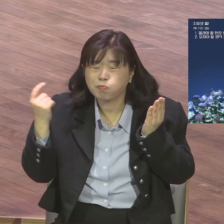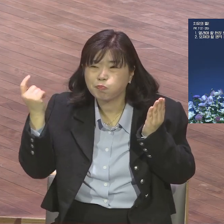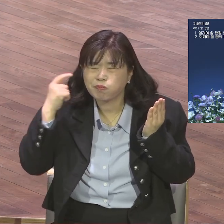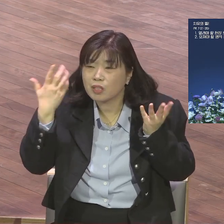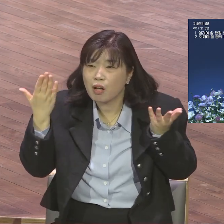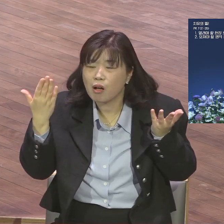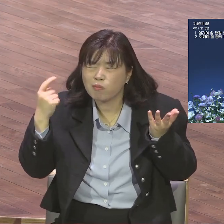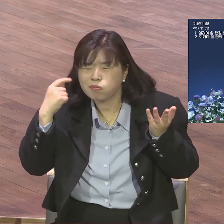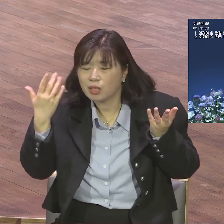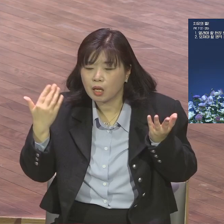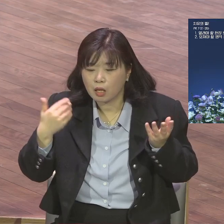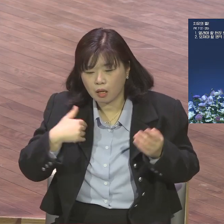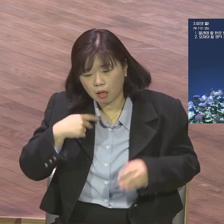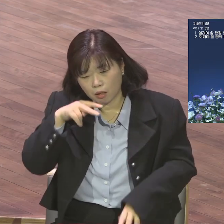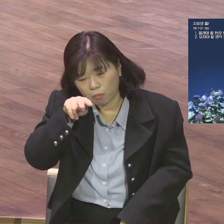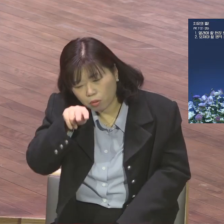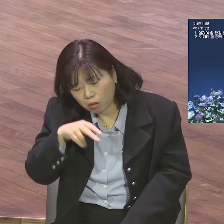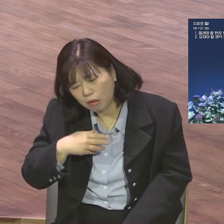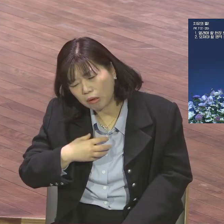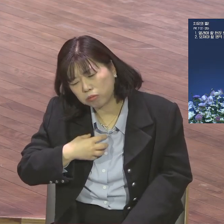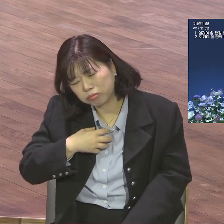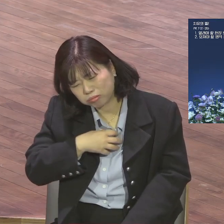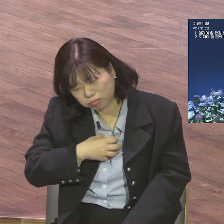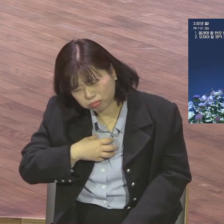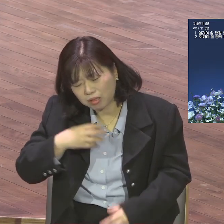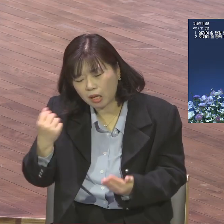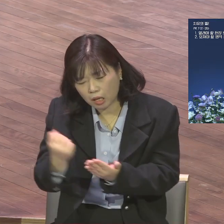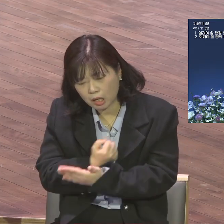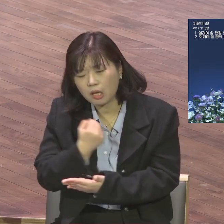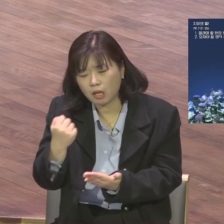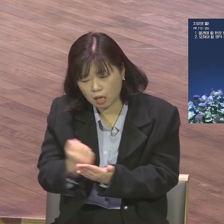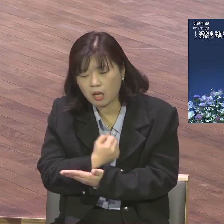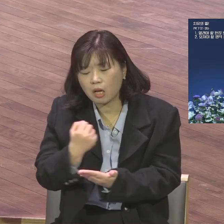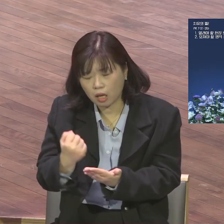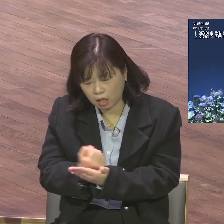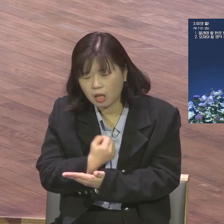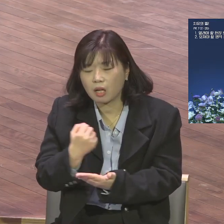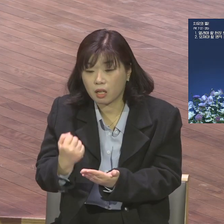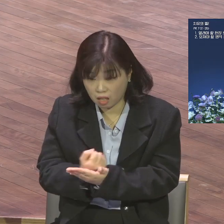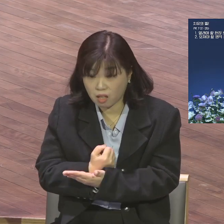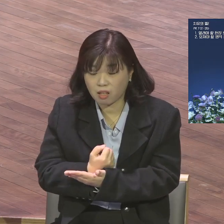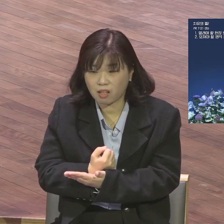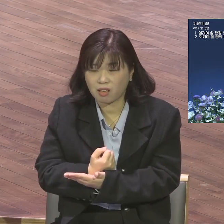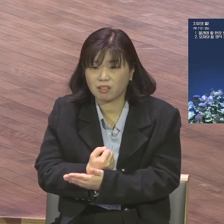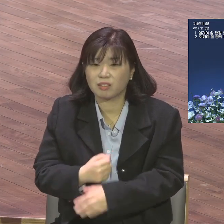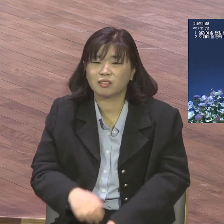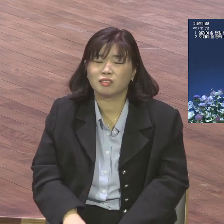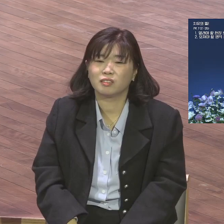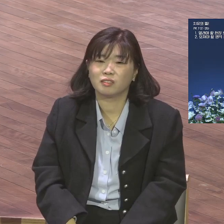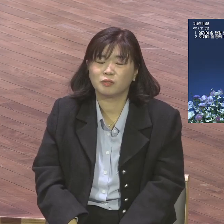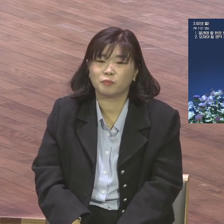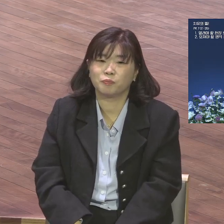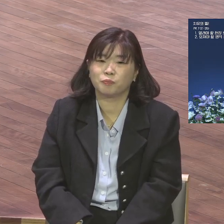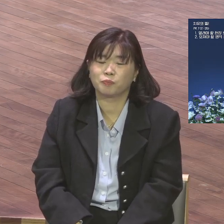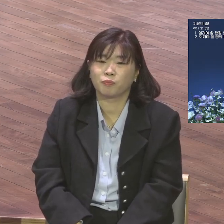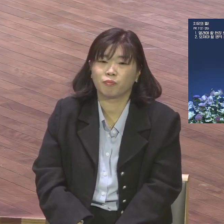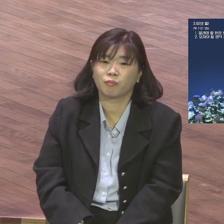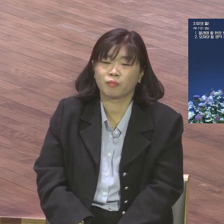아주 깊은 탄식이 있다는 사실이요. 보통 말이 아닙니다. 이 말씀 들어야 살아나는데